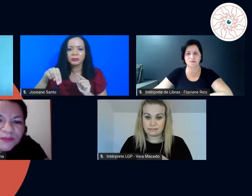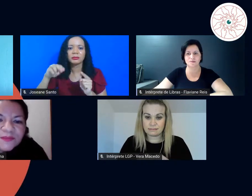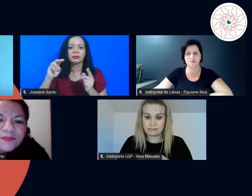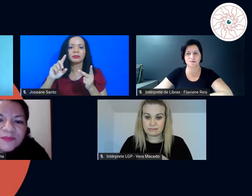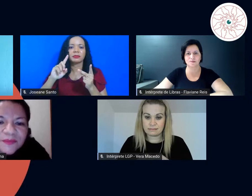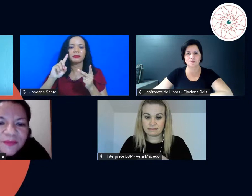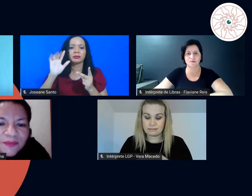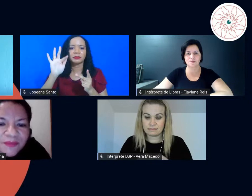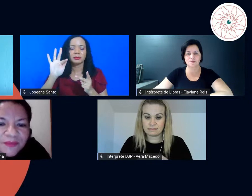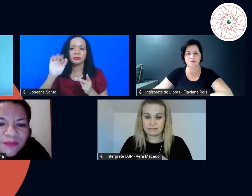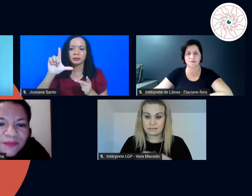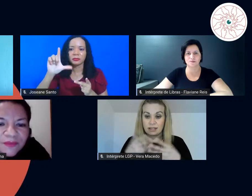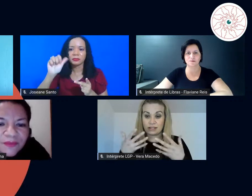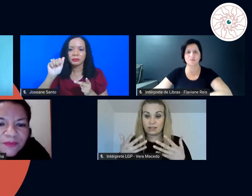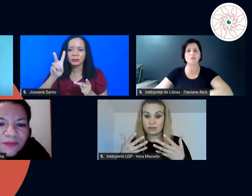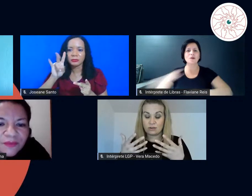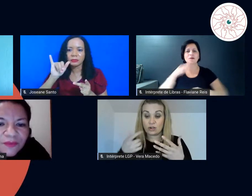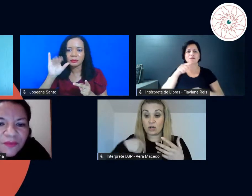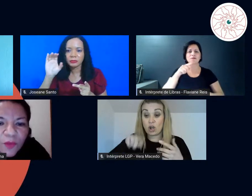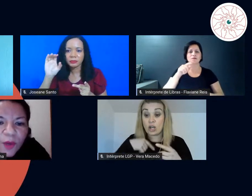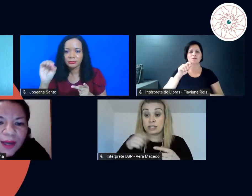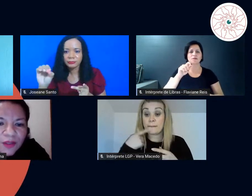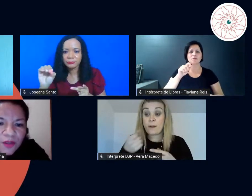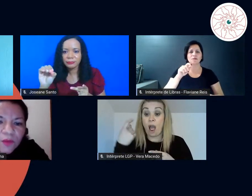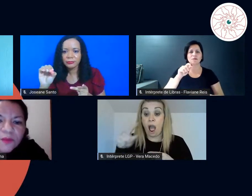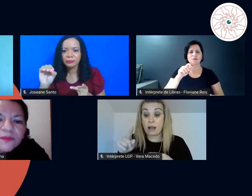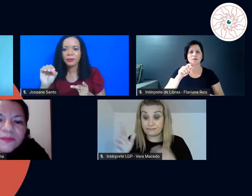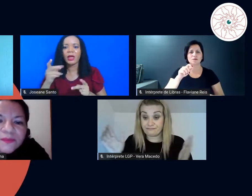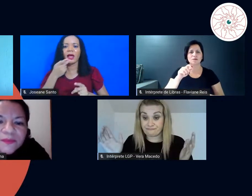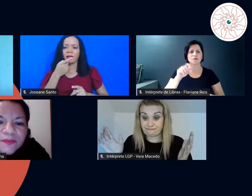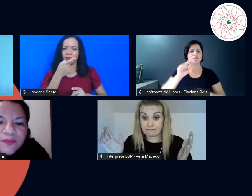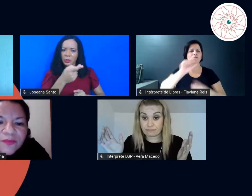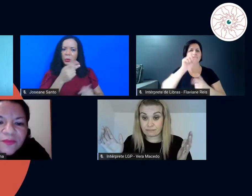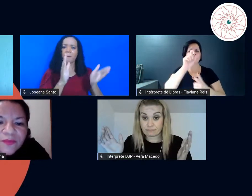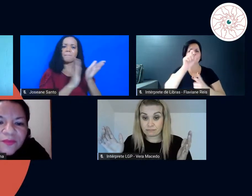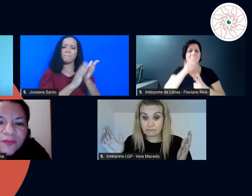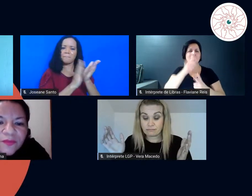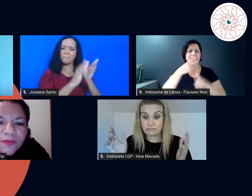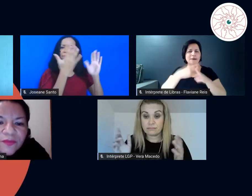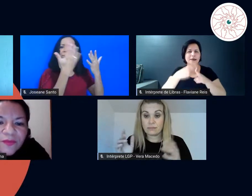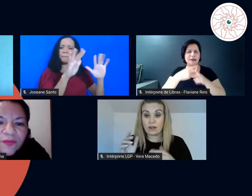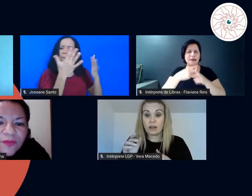Então, nós temos uma pergunta, o